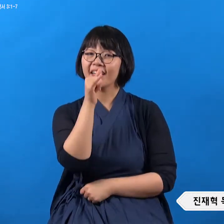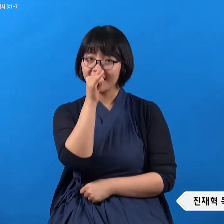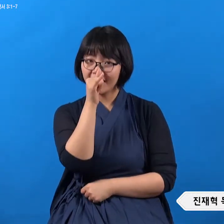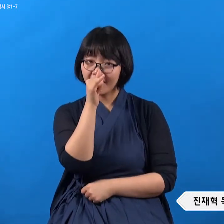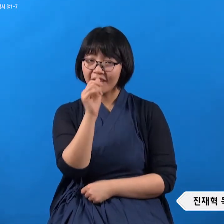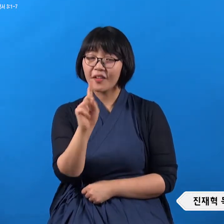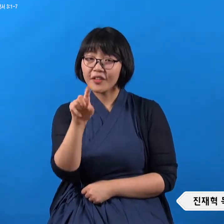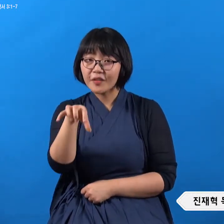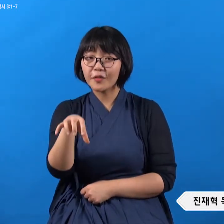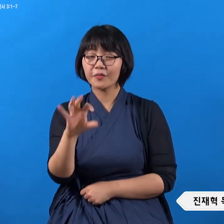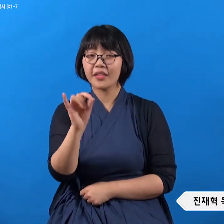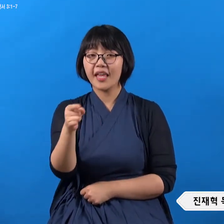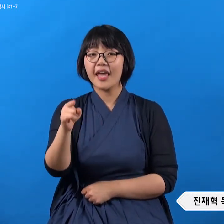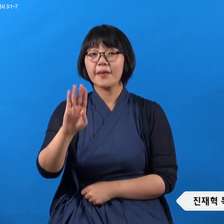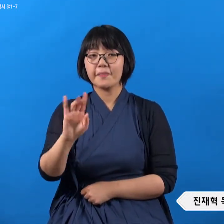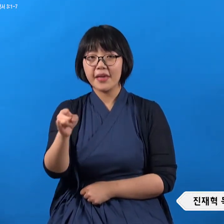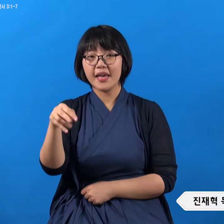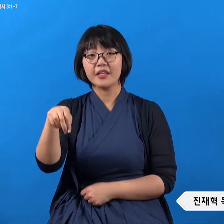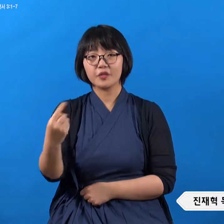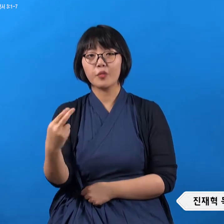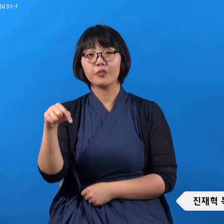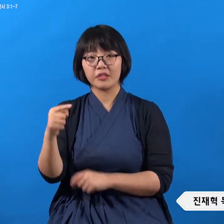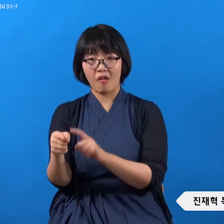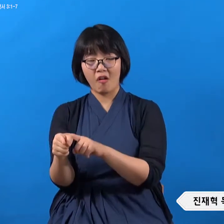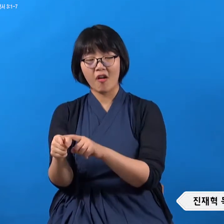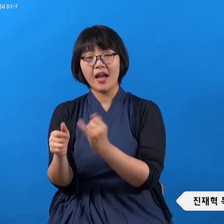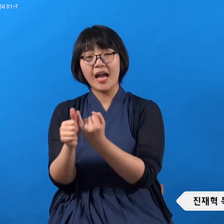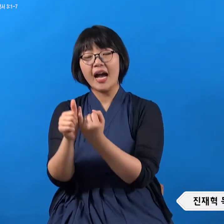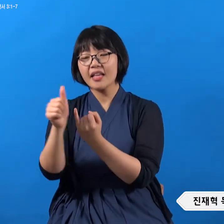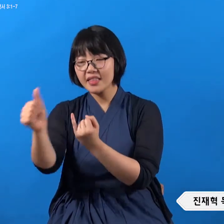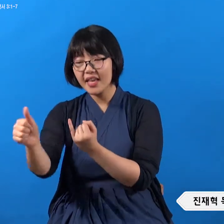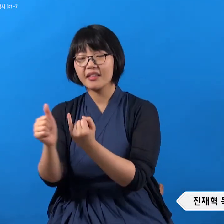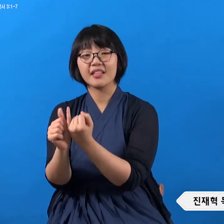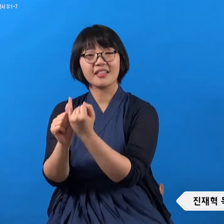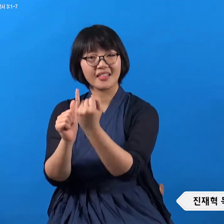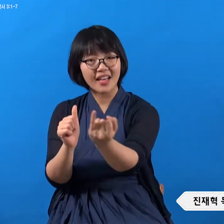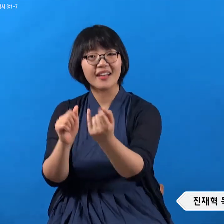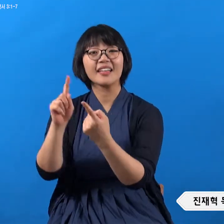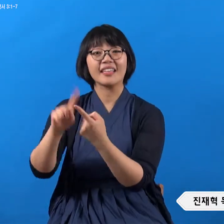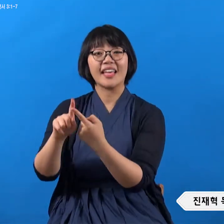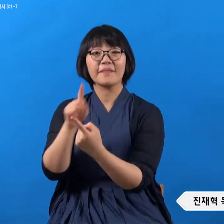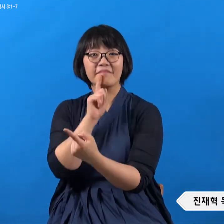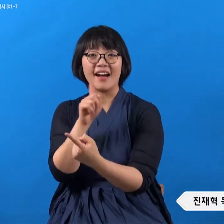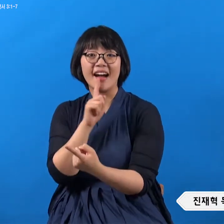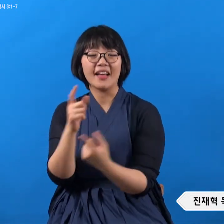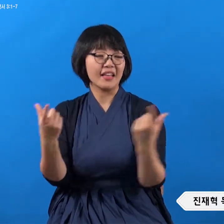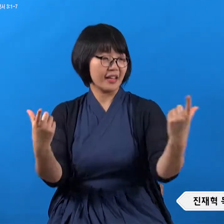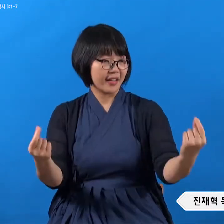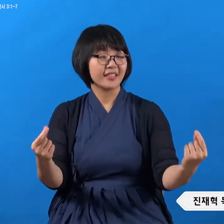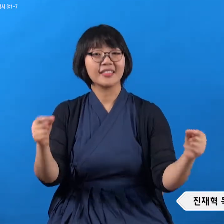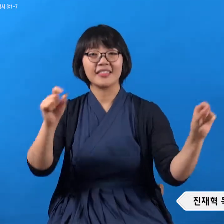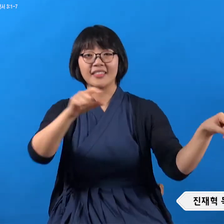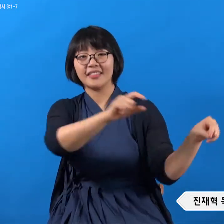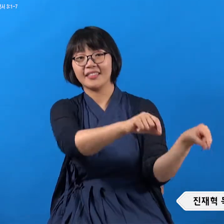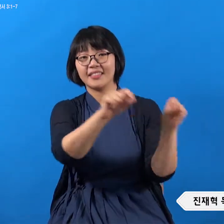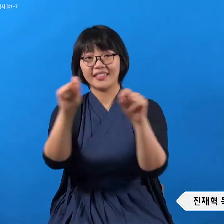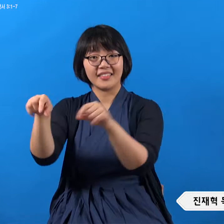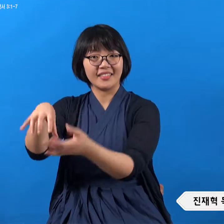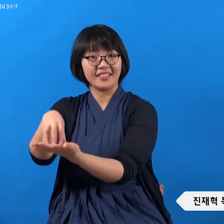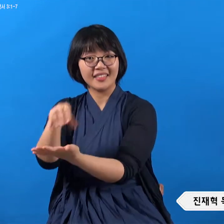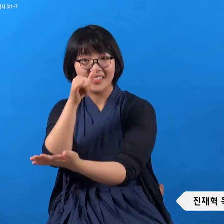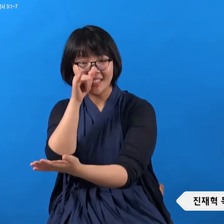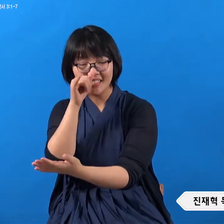구절을 찾아보면 에베소서의 아내들과 남편들에 대한 말씀이 똑같이